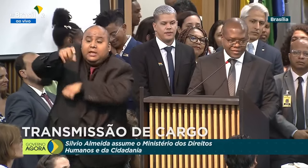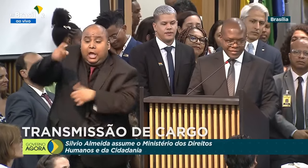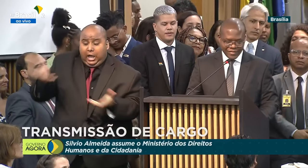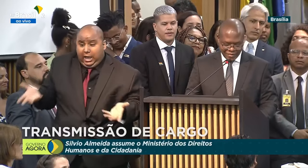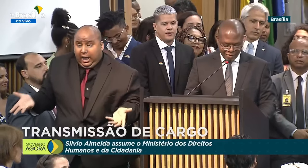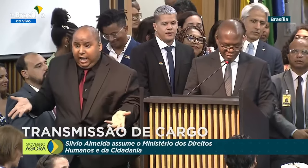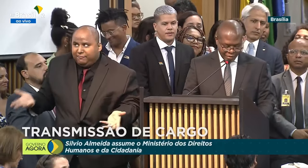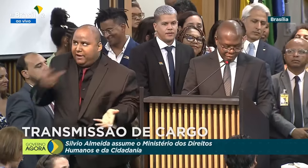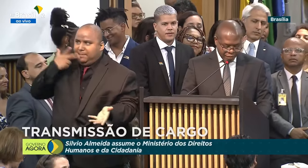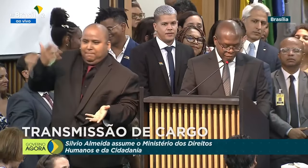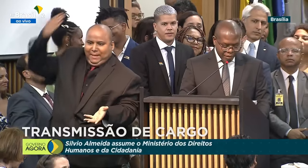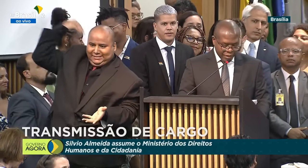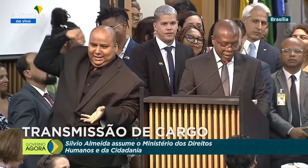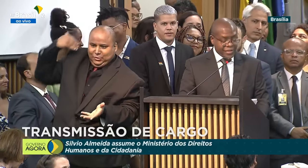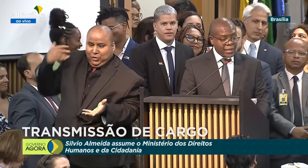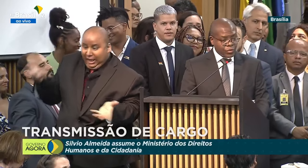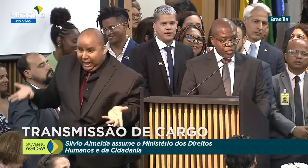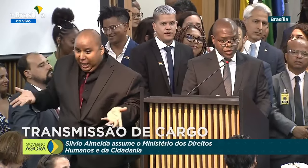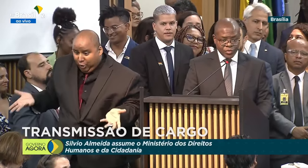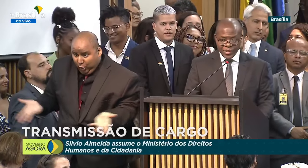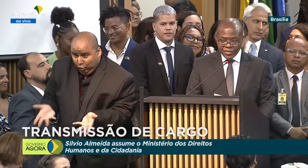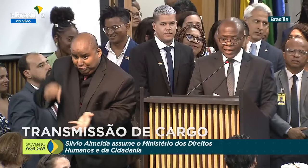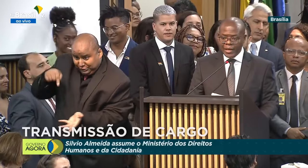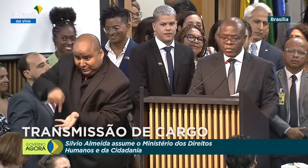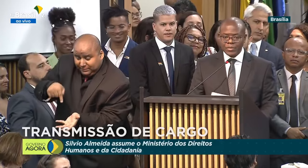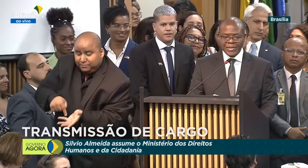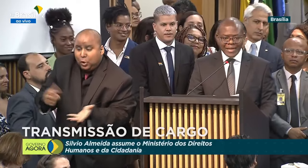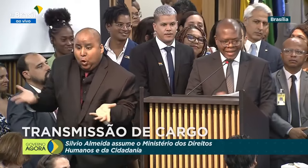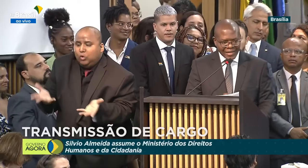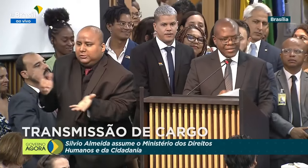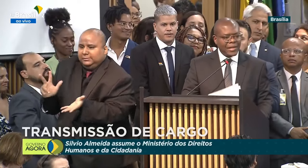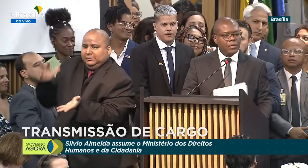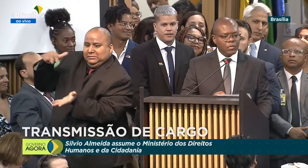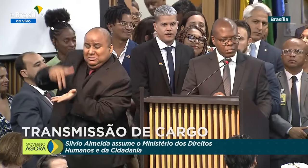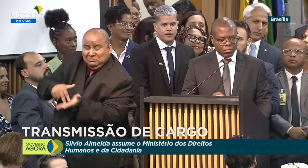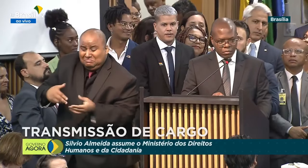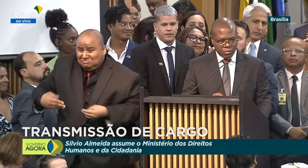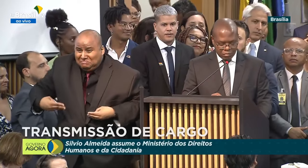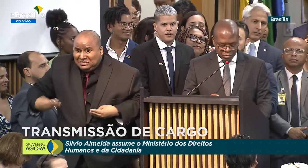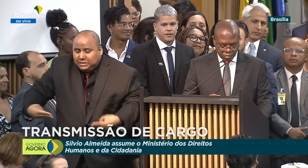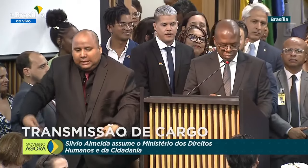presente recebo hoje o ministério arrasado